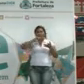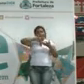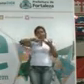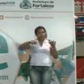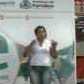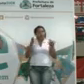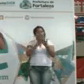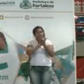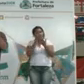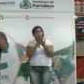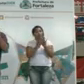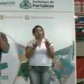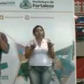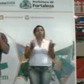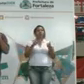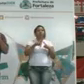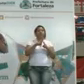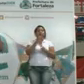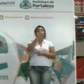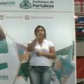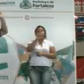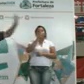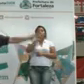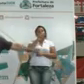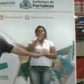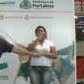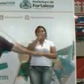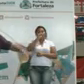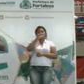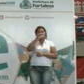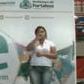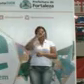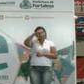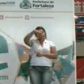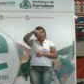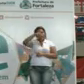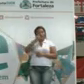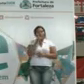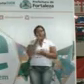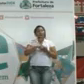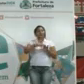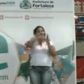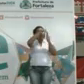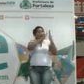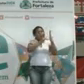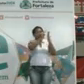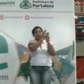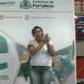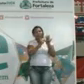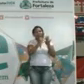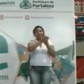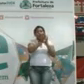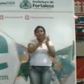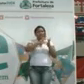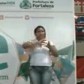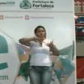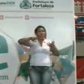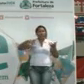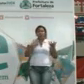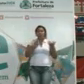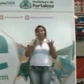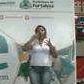de pintar um cigarro de maconha deste tamanho, mais o absinto e outras coisinhas mais. Depois